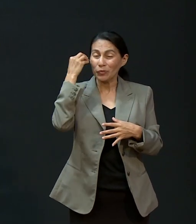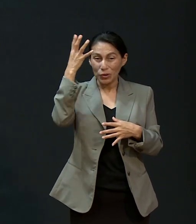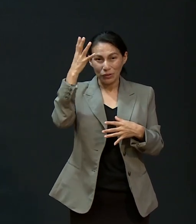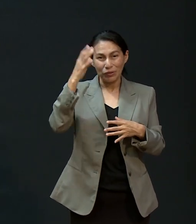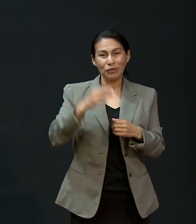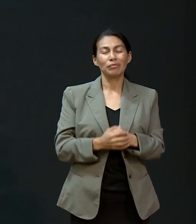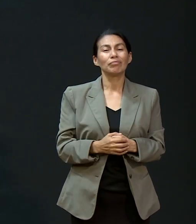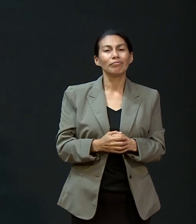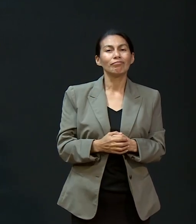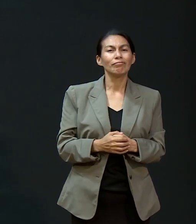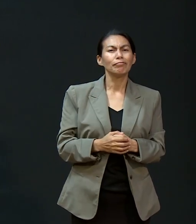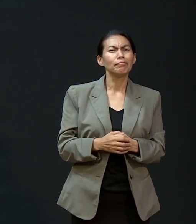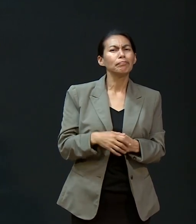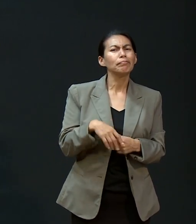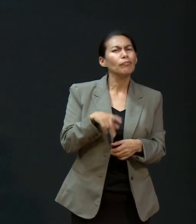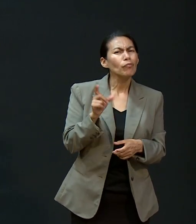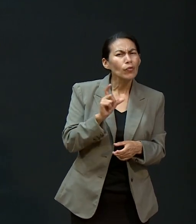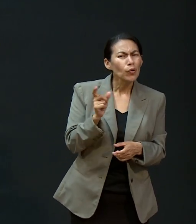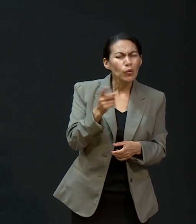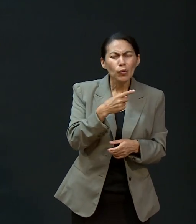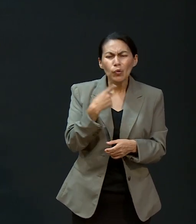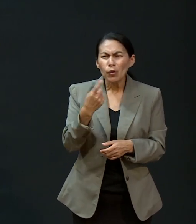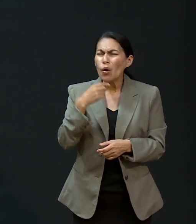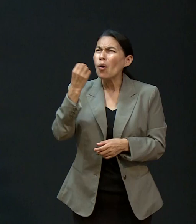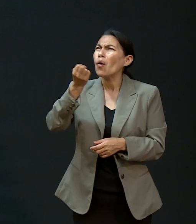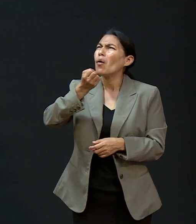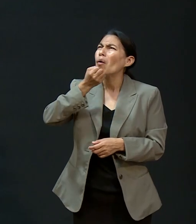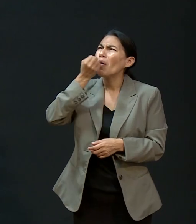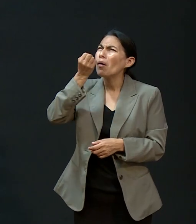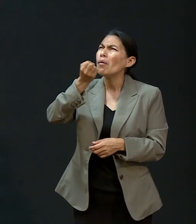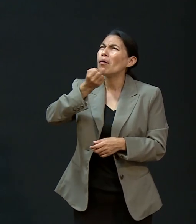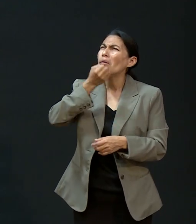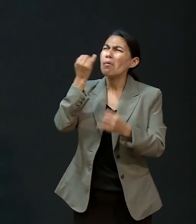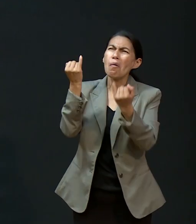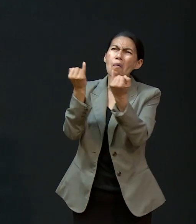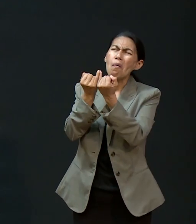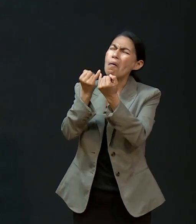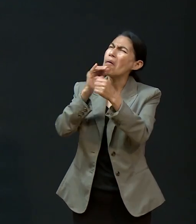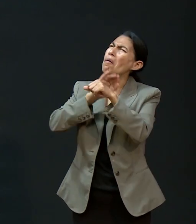Sí. Y orar a Él como a un amigo,